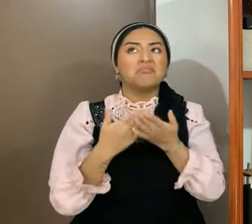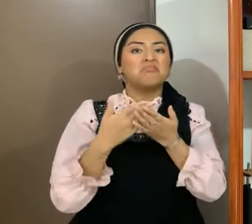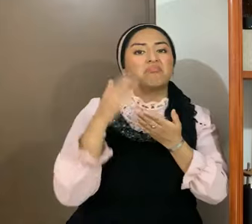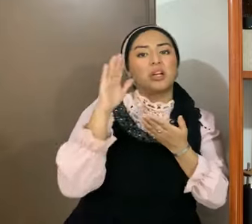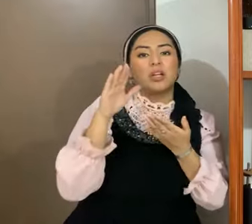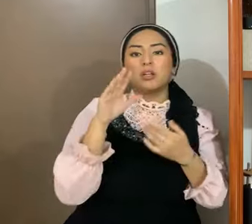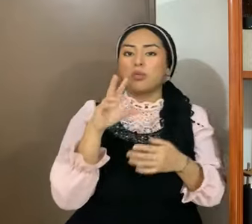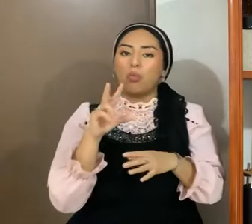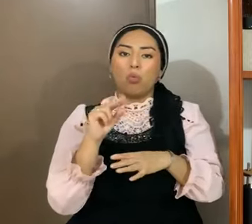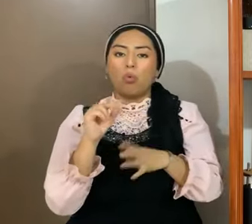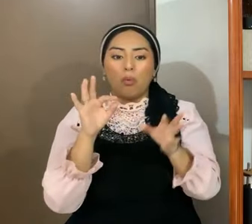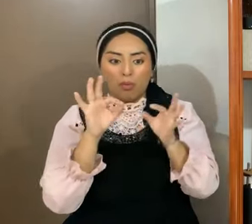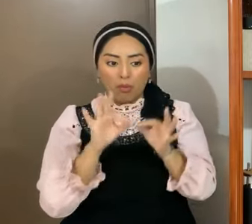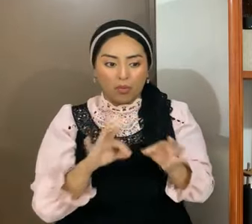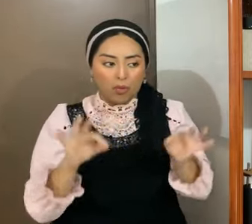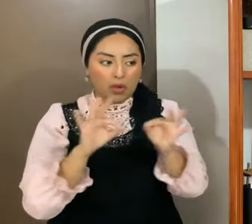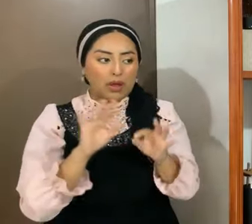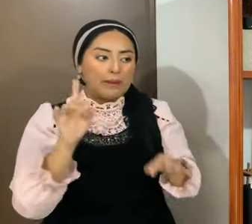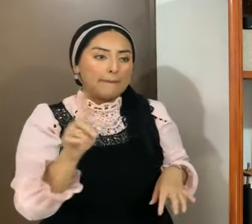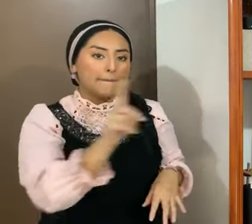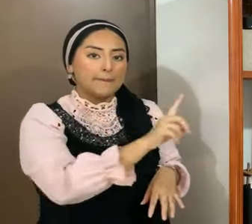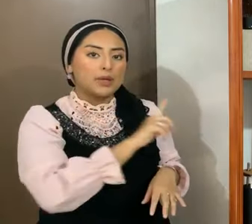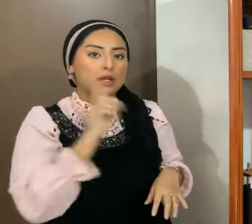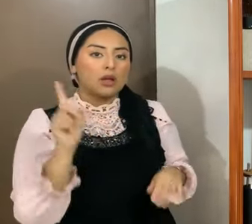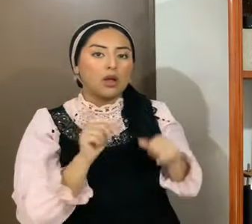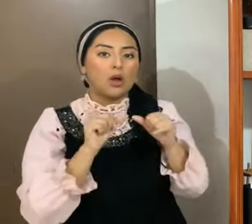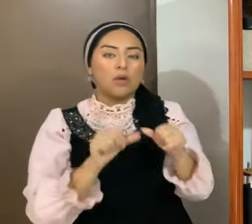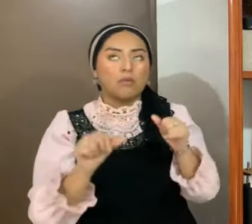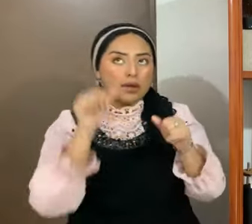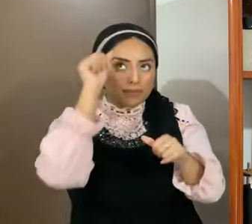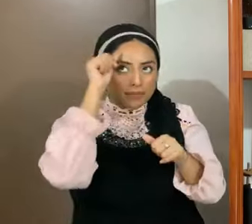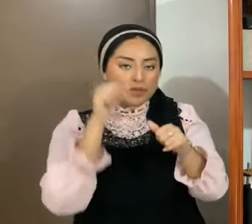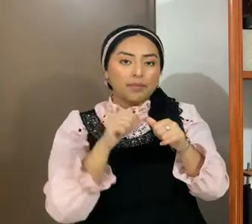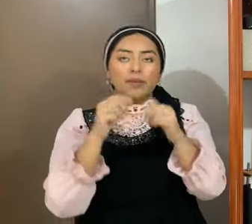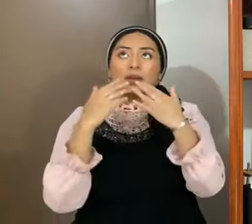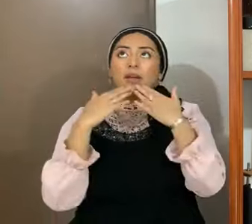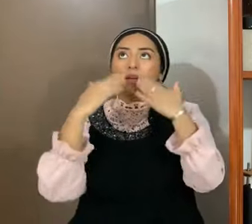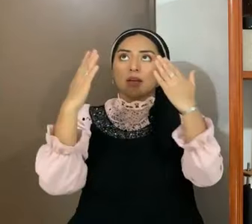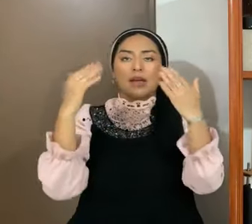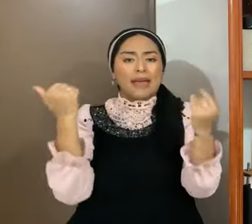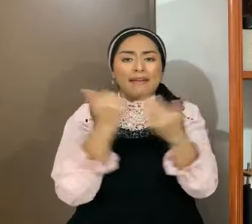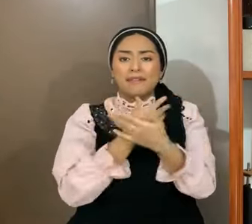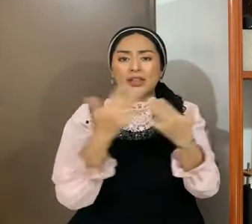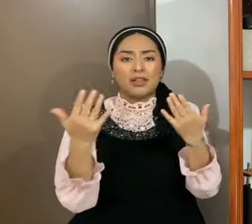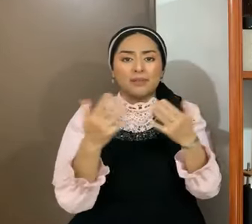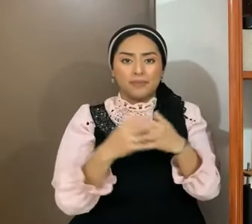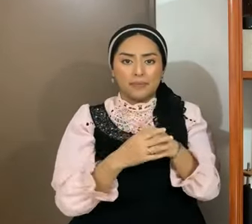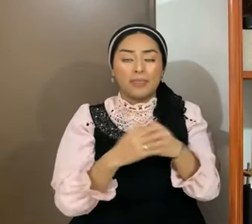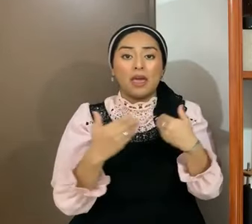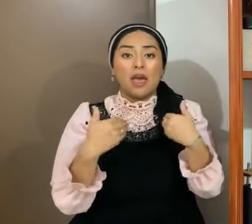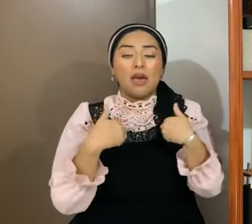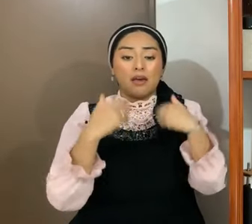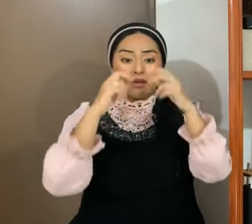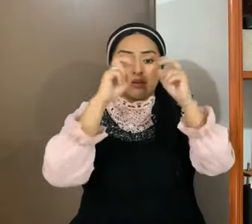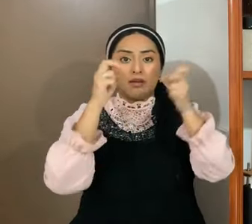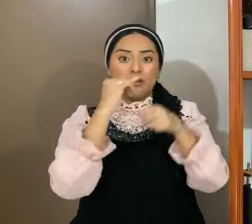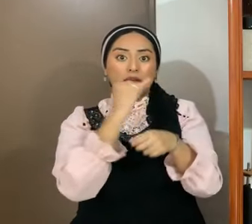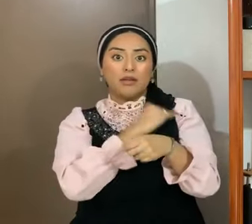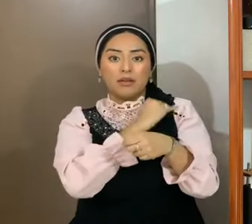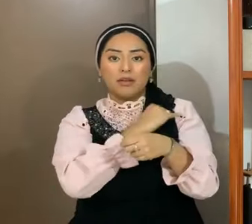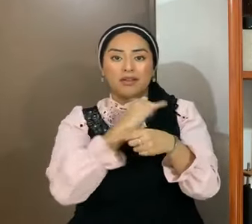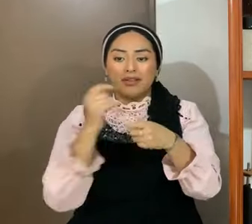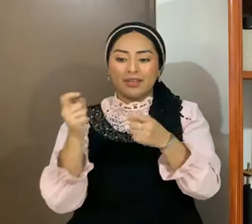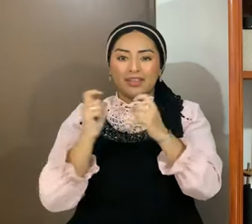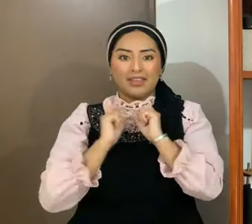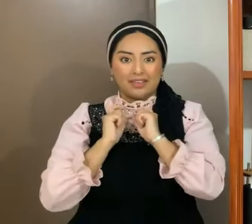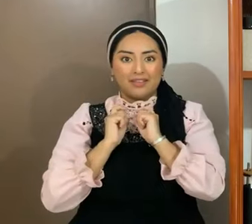contrario, debemos ser bien agradecidos con el Eterno, darle gracias por todos. Y hay un tema que nos dio nuestro amado Navi, lo pueden